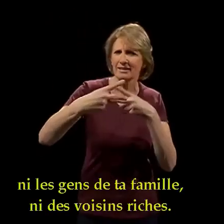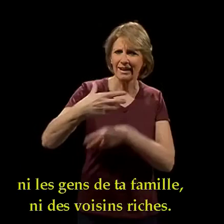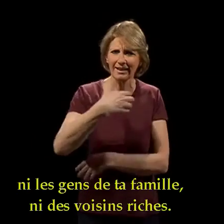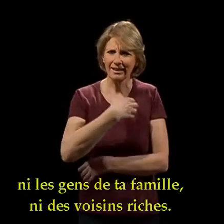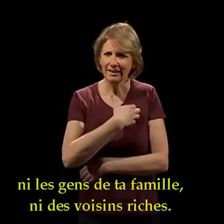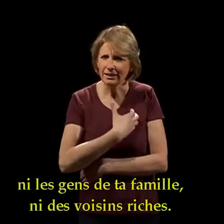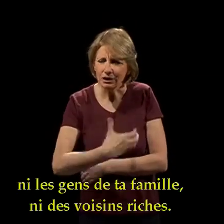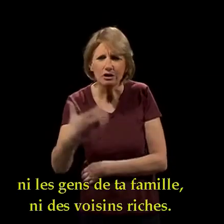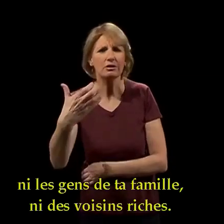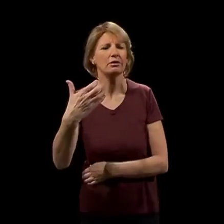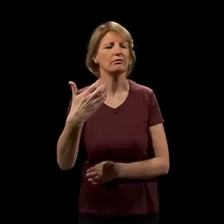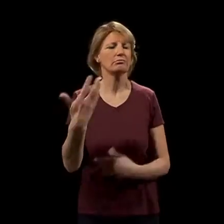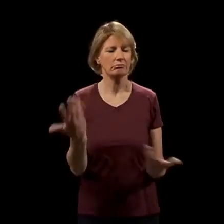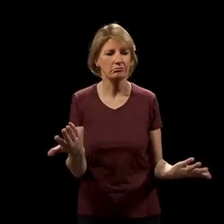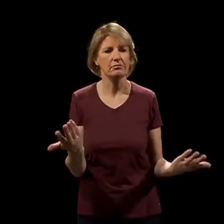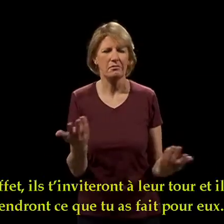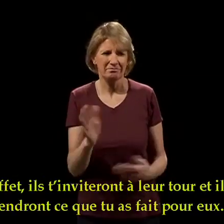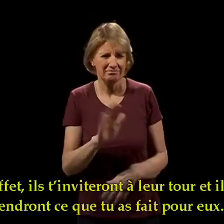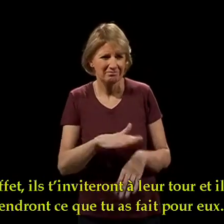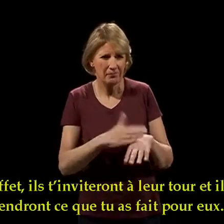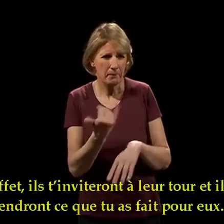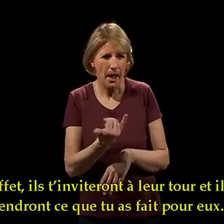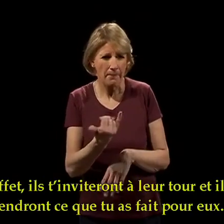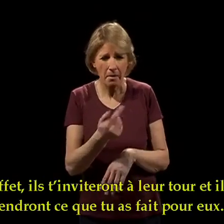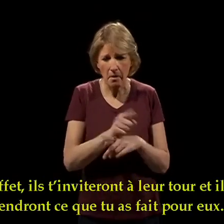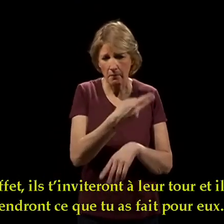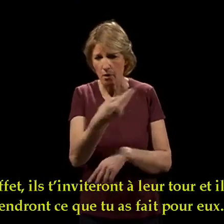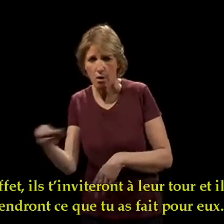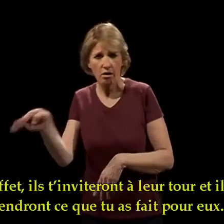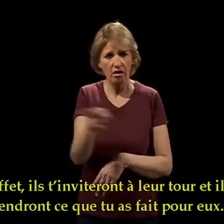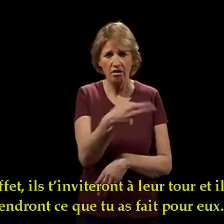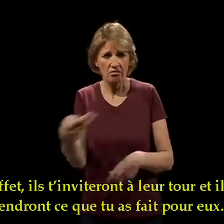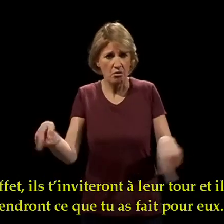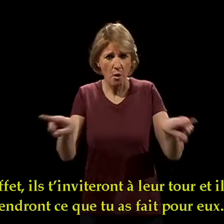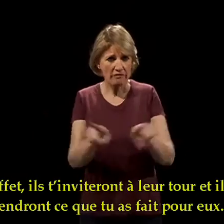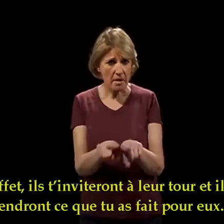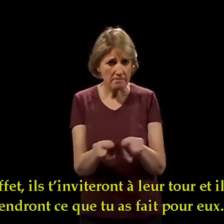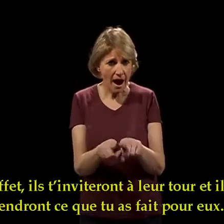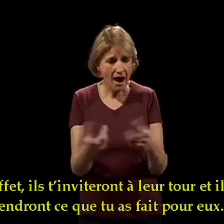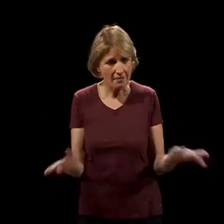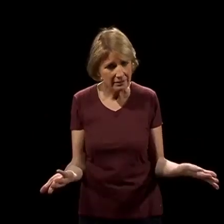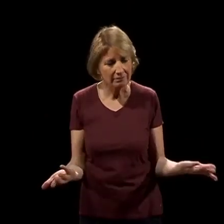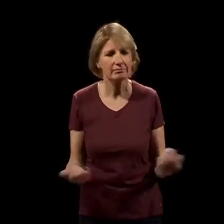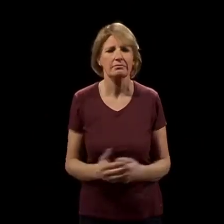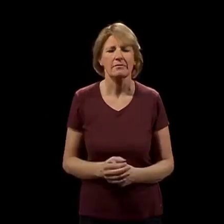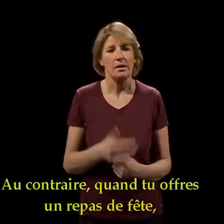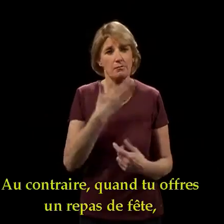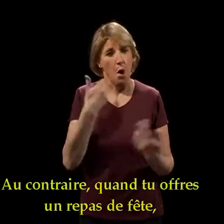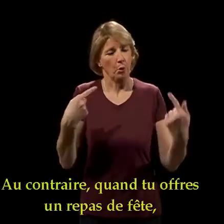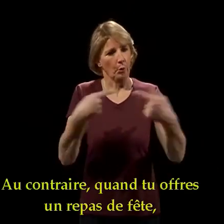et sœurs, ni les gens de ta famille, ni des voisins riches. En effet, ils t'inviteront à leur tour et ils te rendront